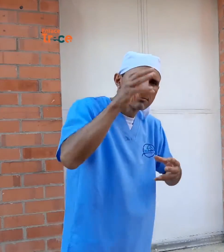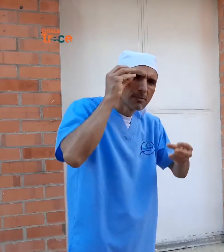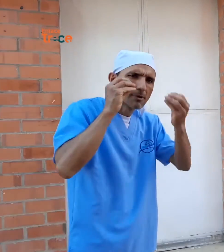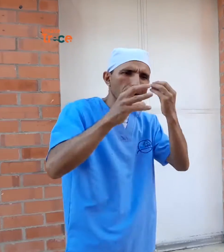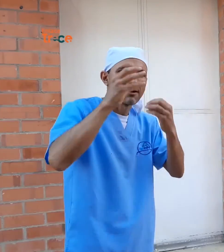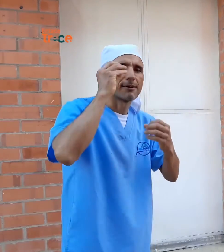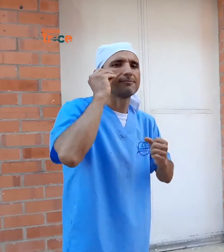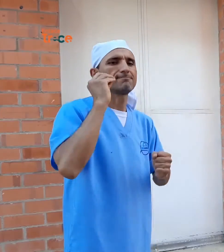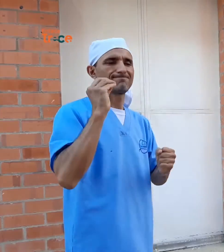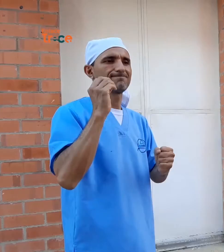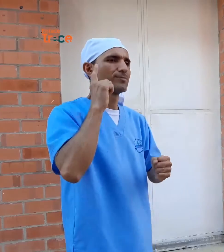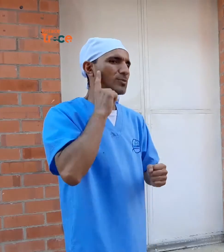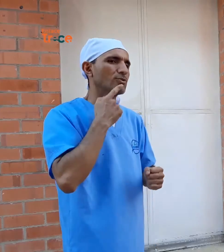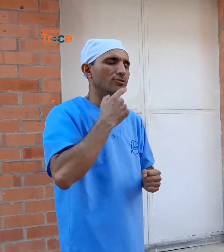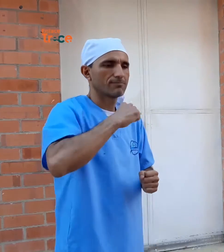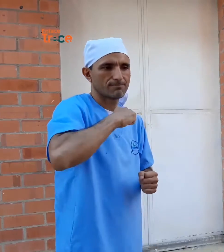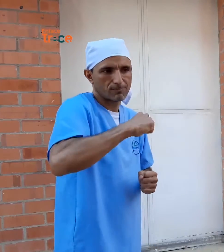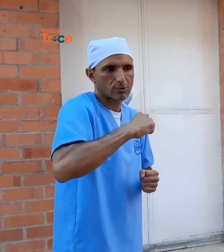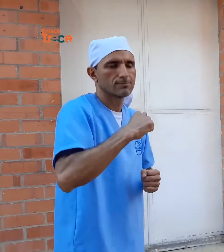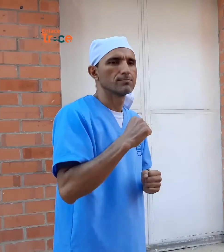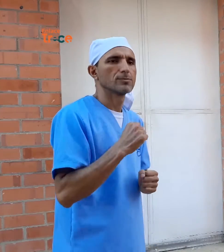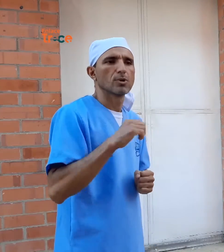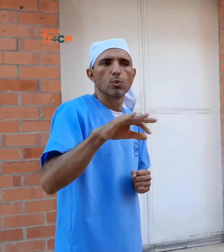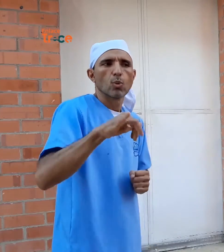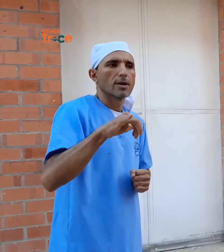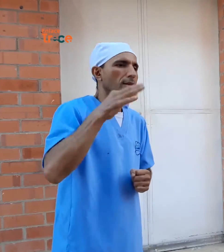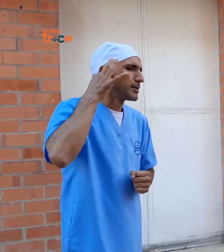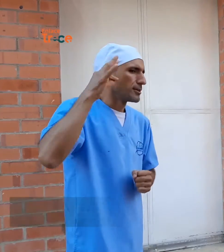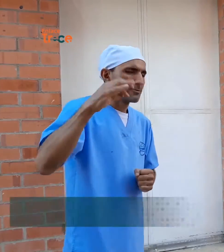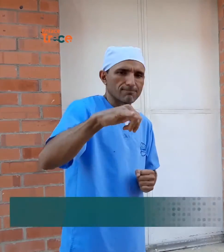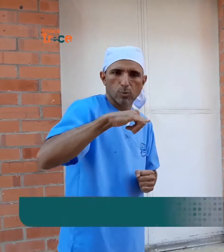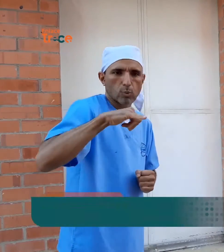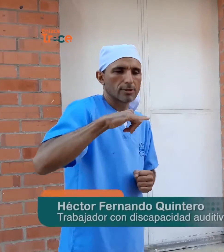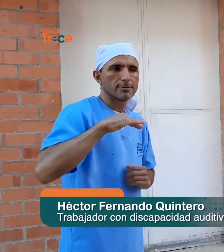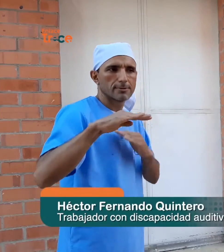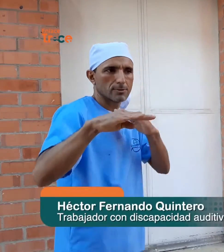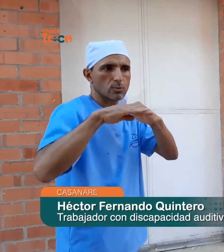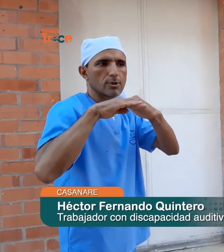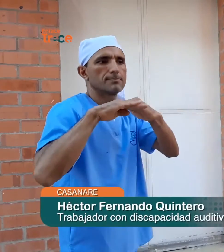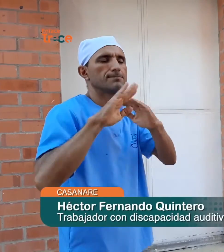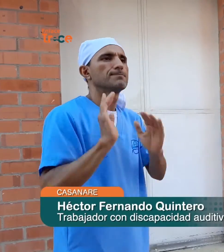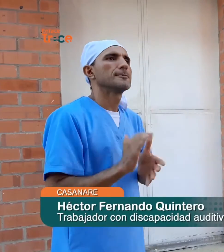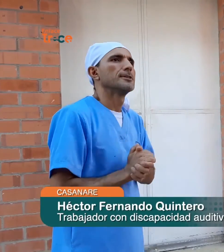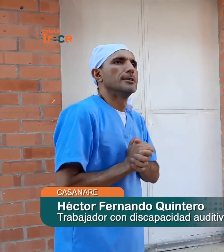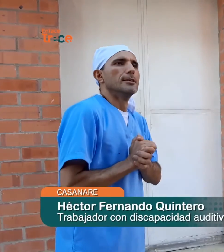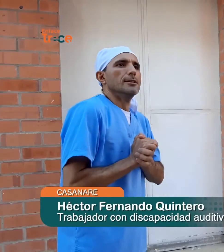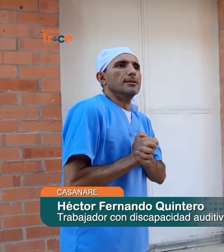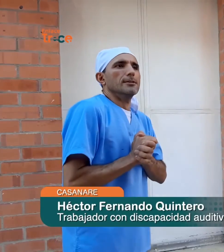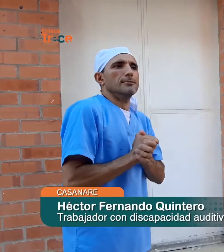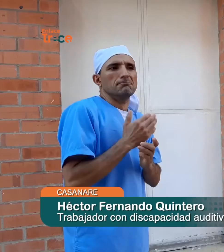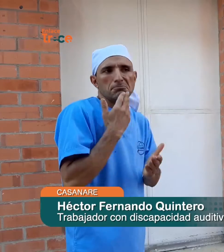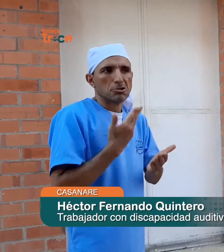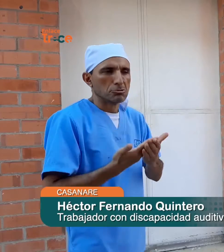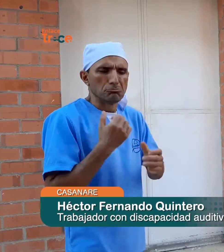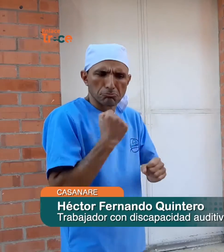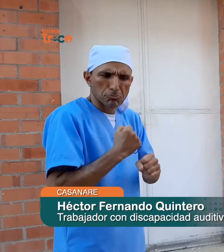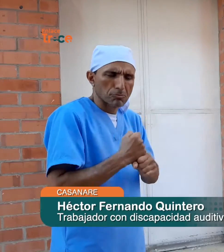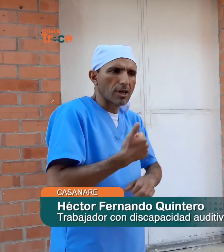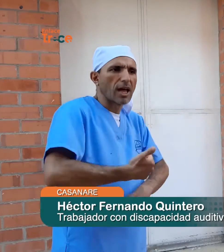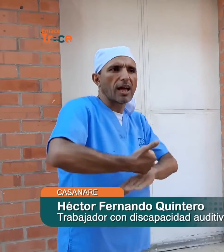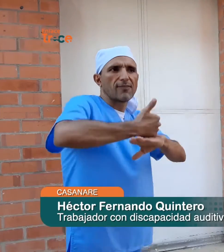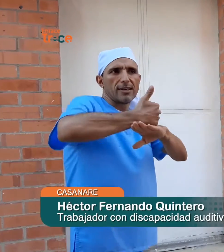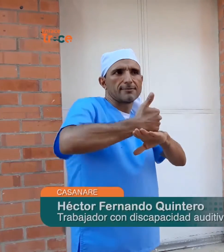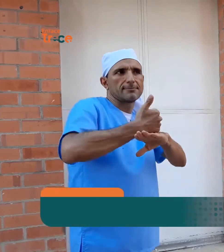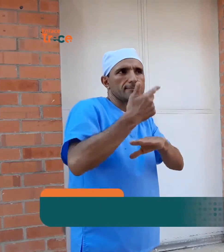agua. He aprendido muchísimo. Los sordos nos hemos sentido muy